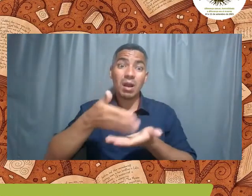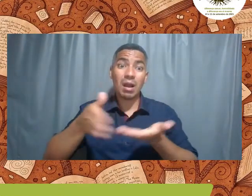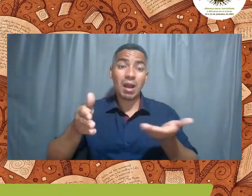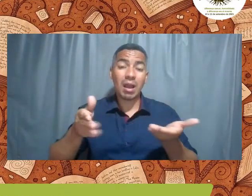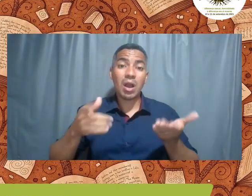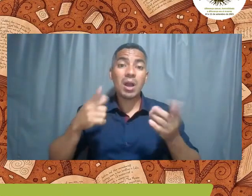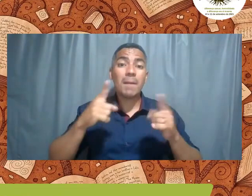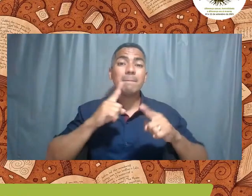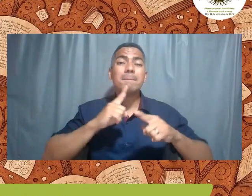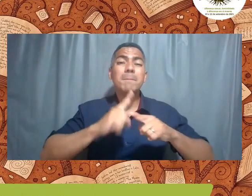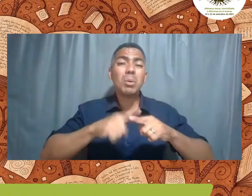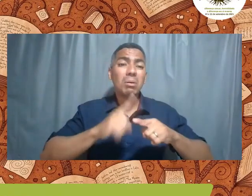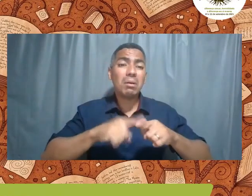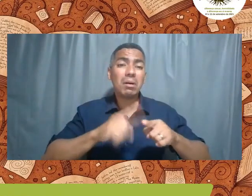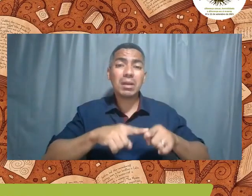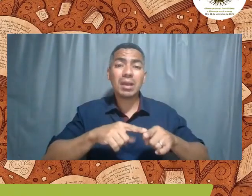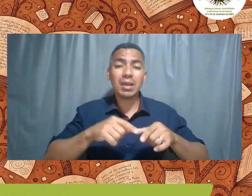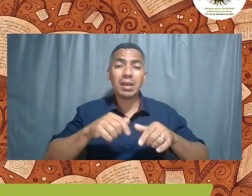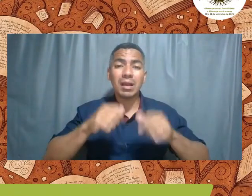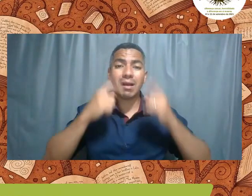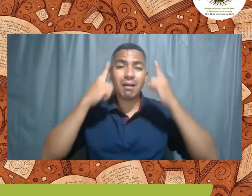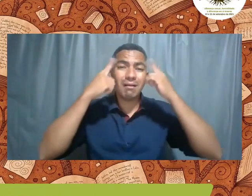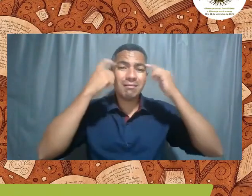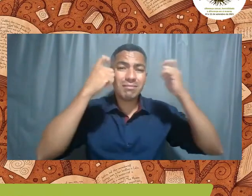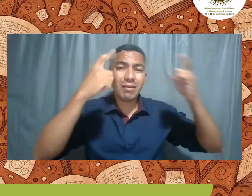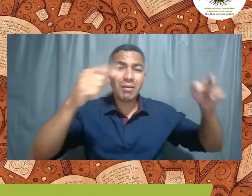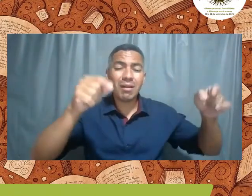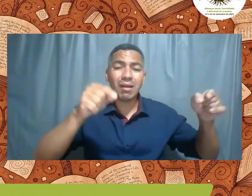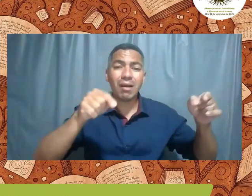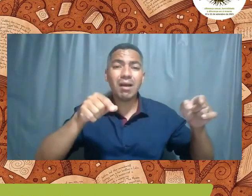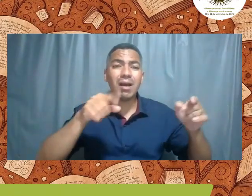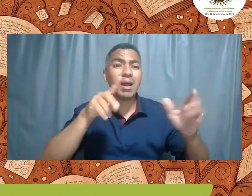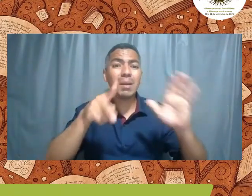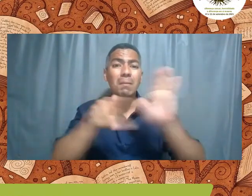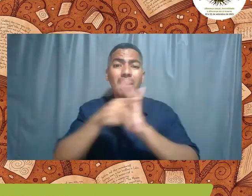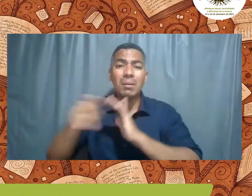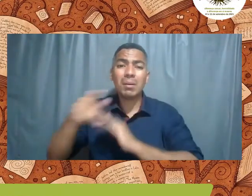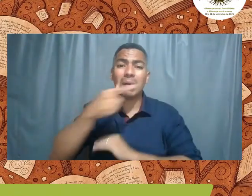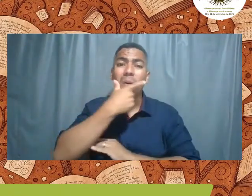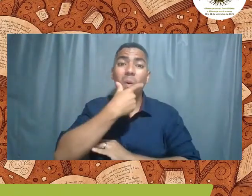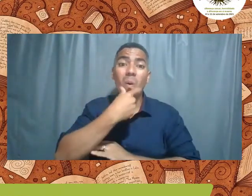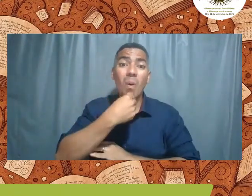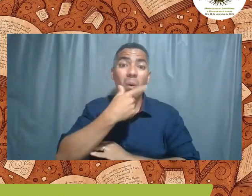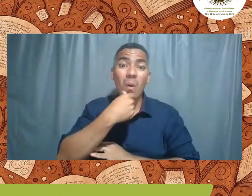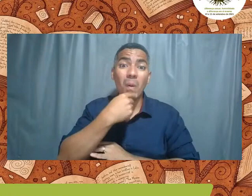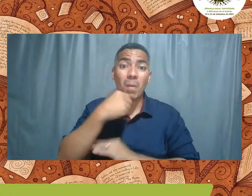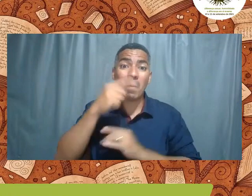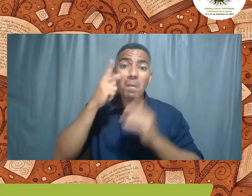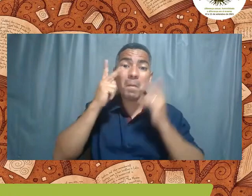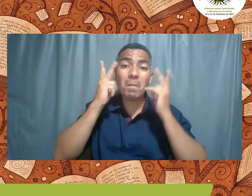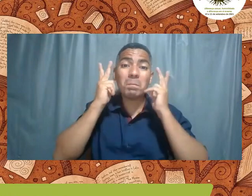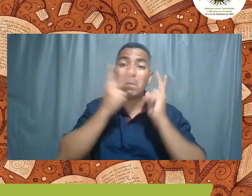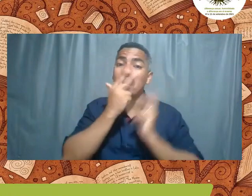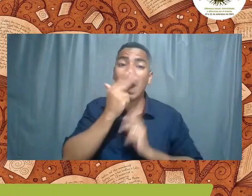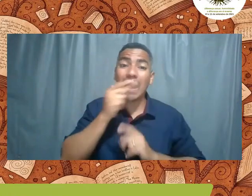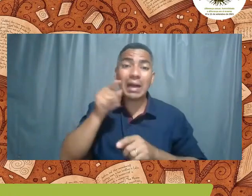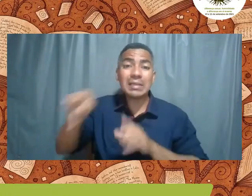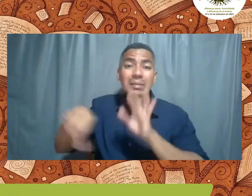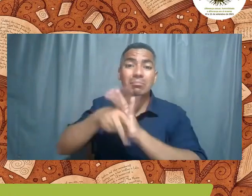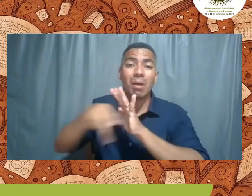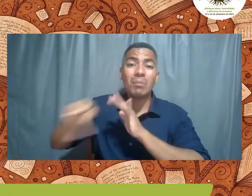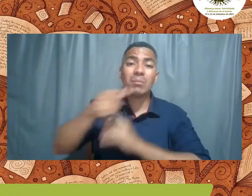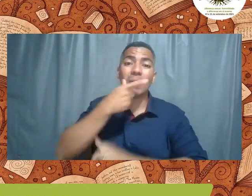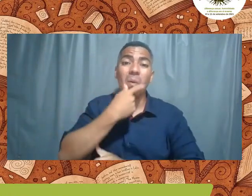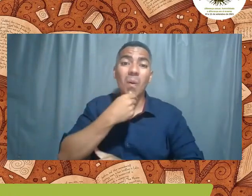tem na figura do homem, né? O seu vetor fundamental, né? Por que que essa violência ela é uma